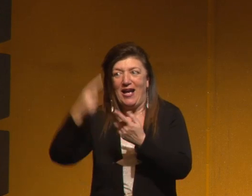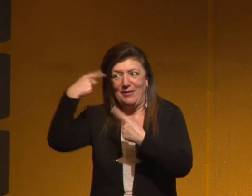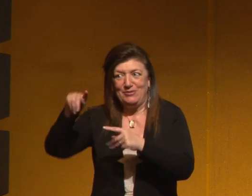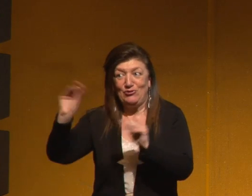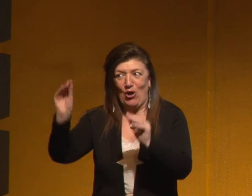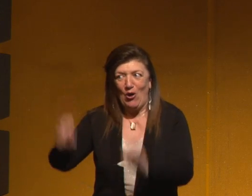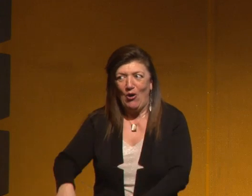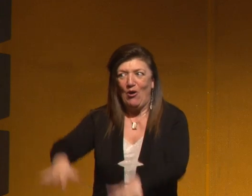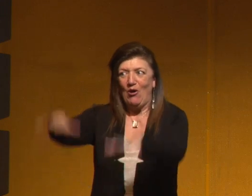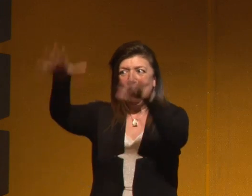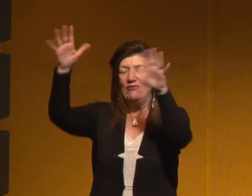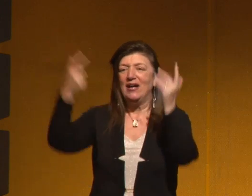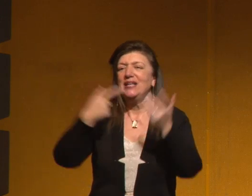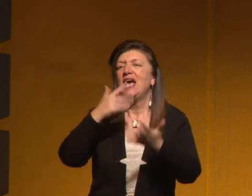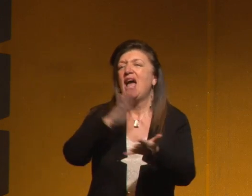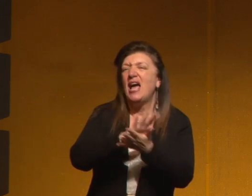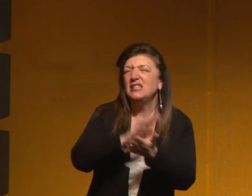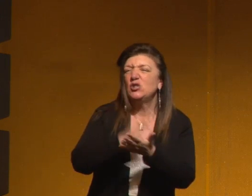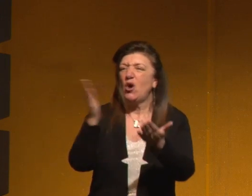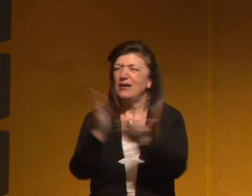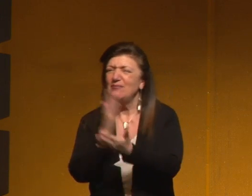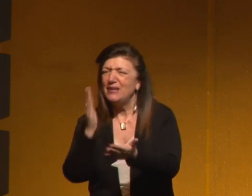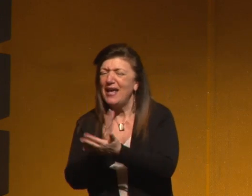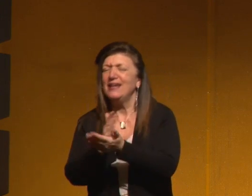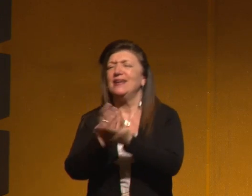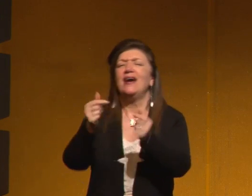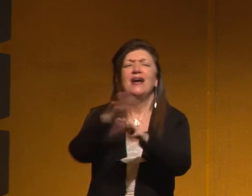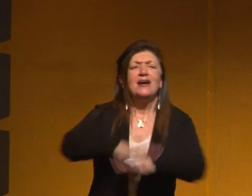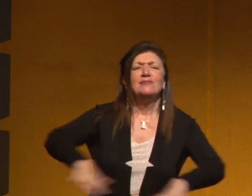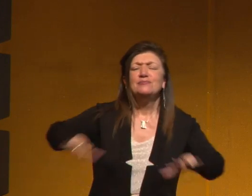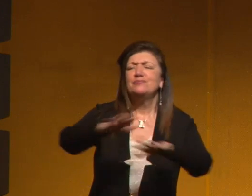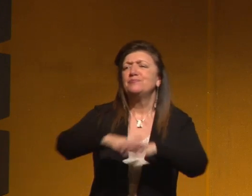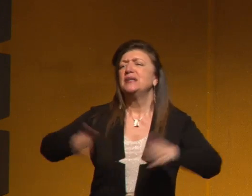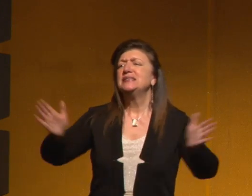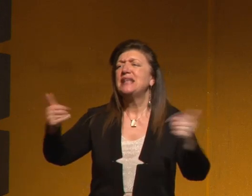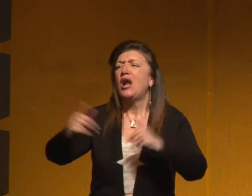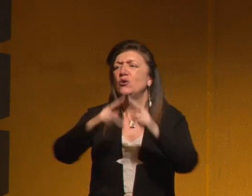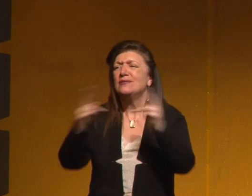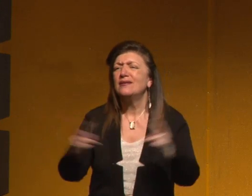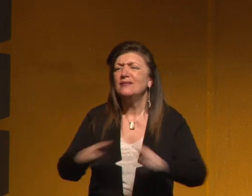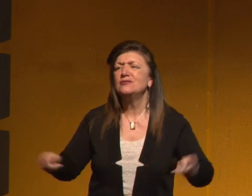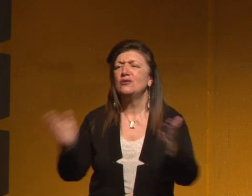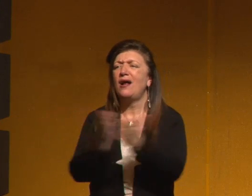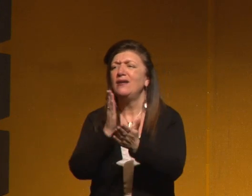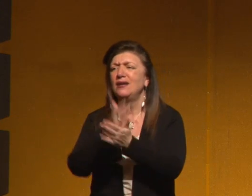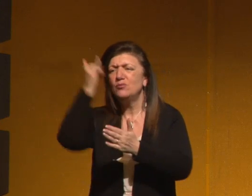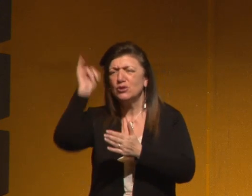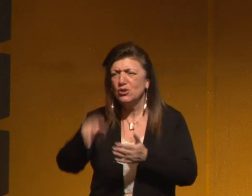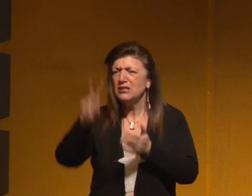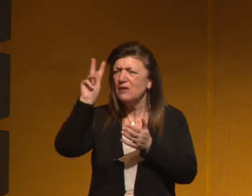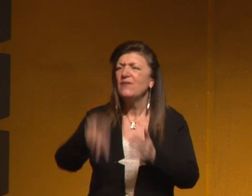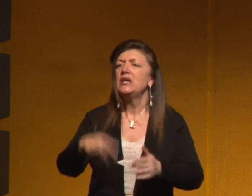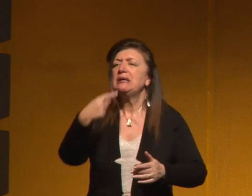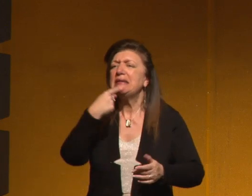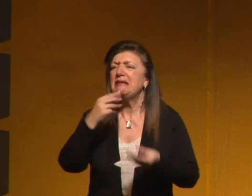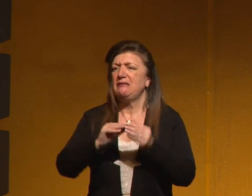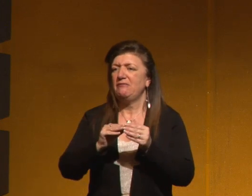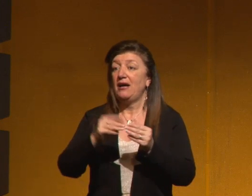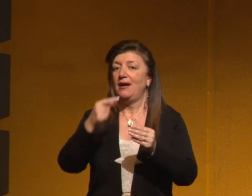autori e biblioteche le librerie il territorio la scuola però il salone internazionale del libro di torino fondamentalmente lo fanno i lettori